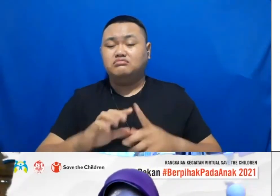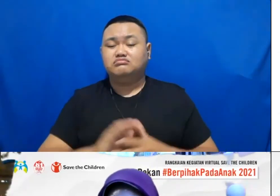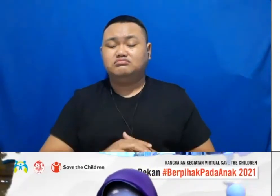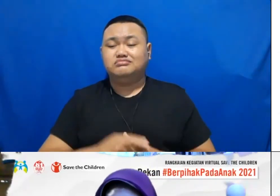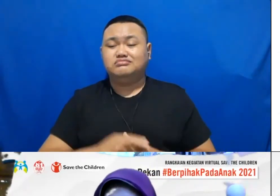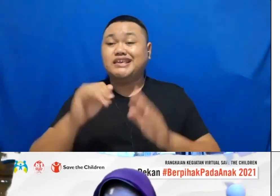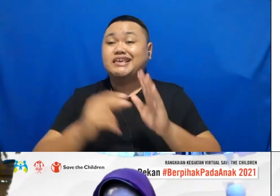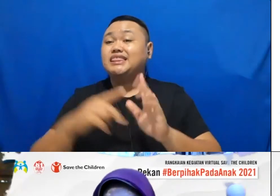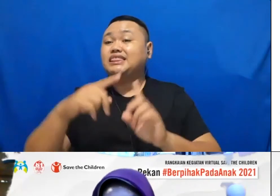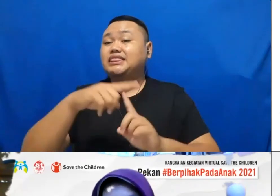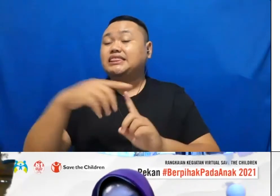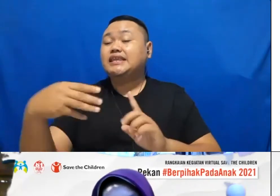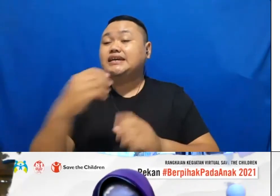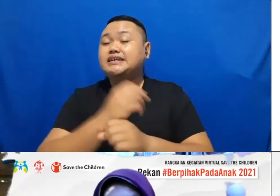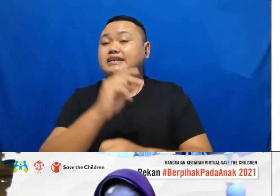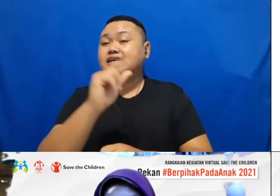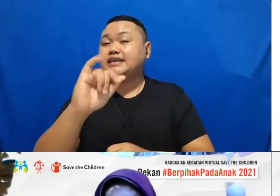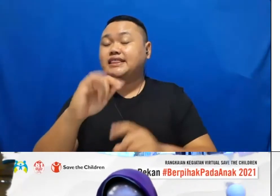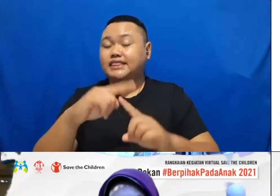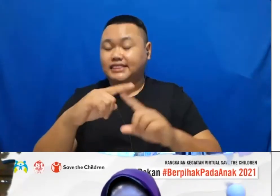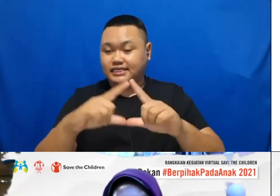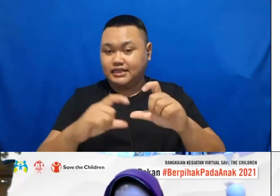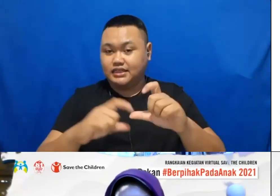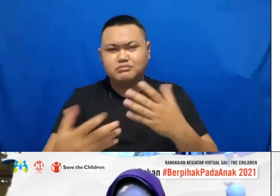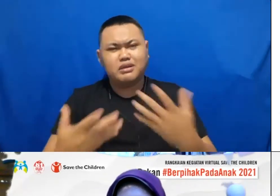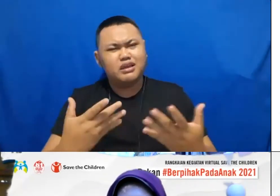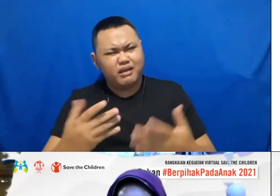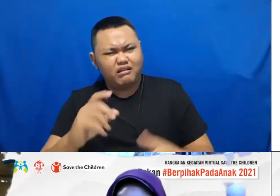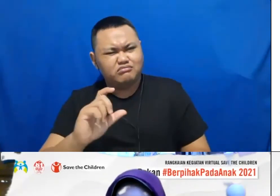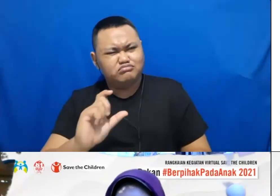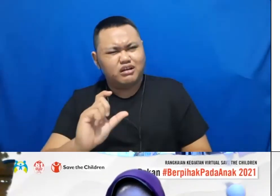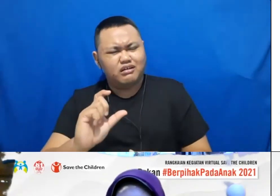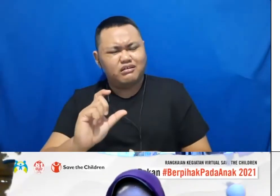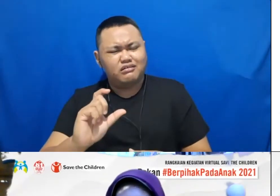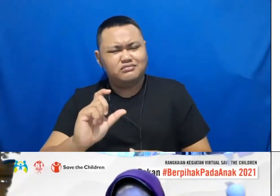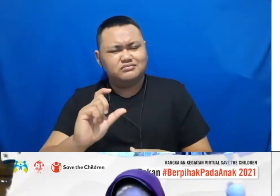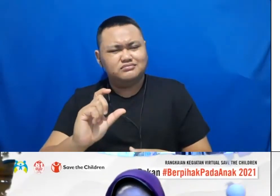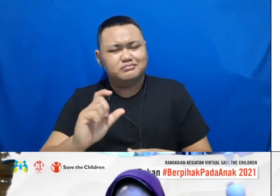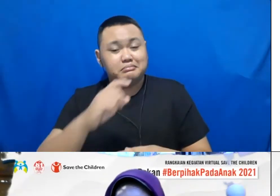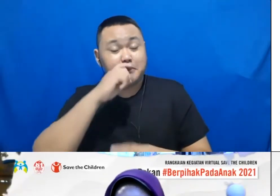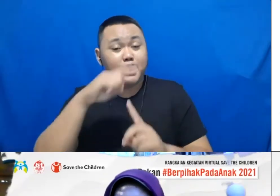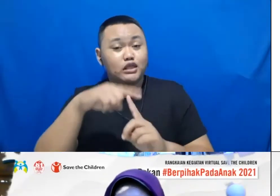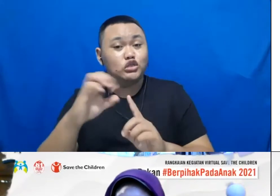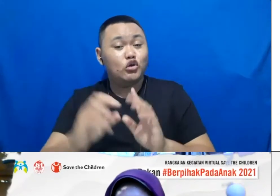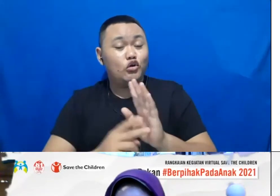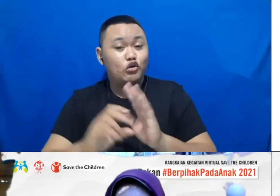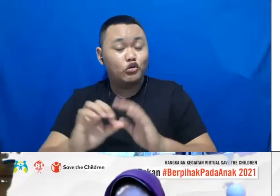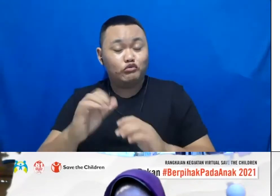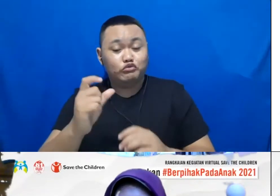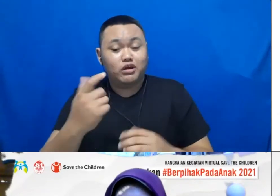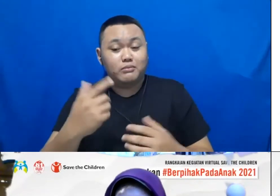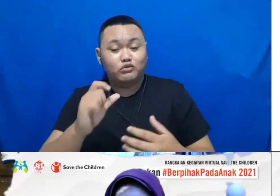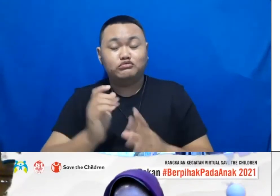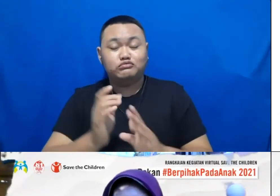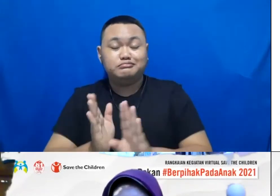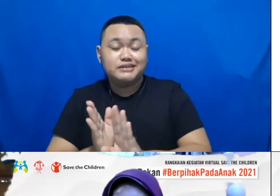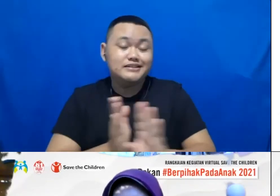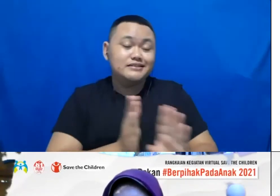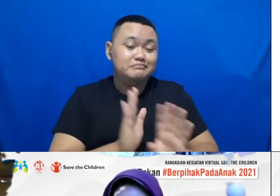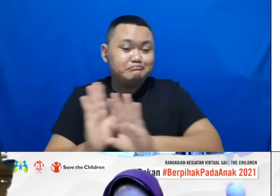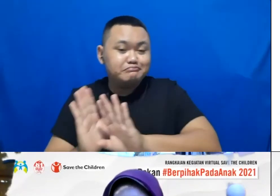bertujuan untuk meningkatkan moral dan etika peserta didik di tengah pergaulan bebas remaja di era milenial. Nah,